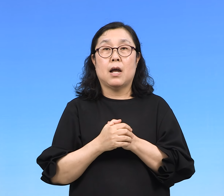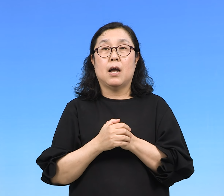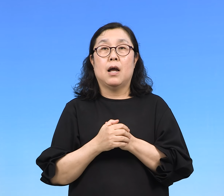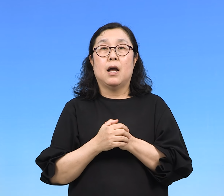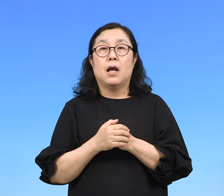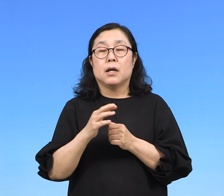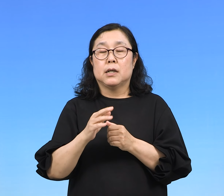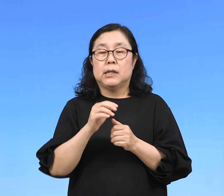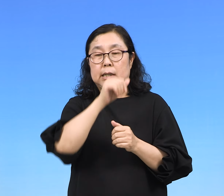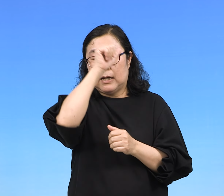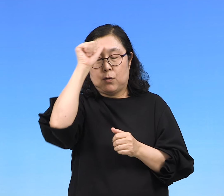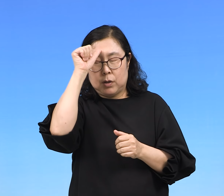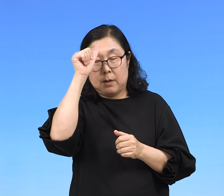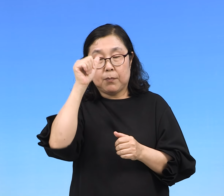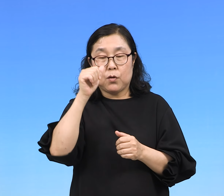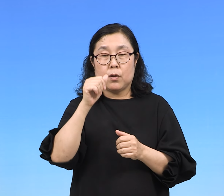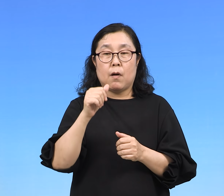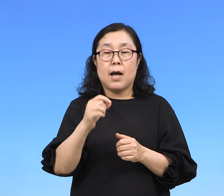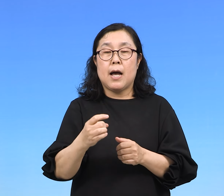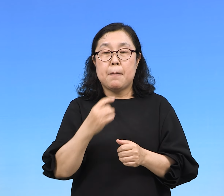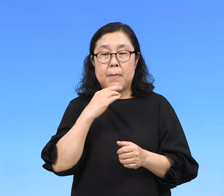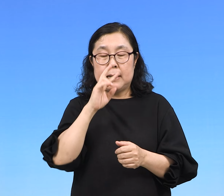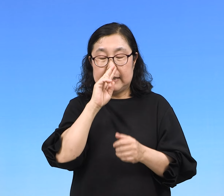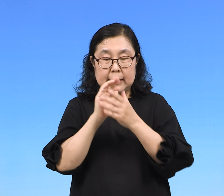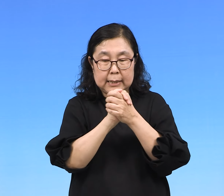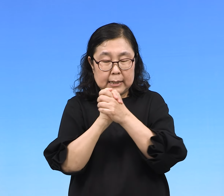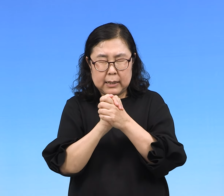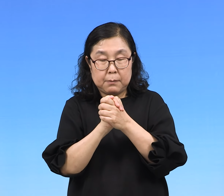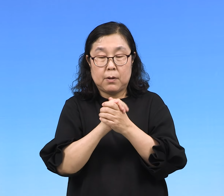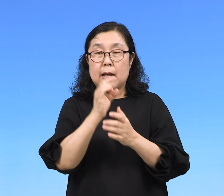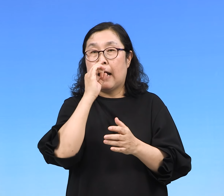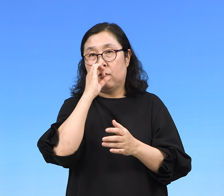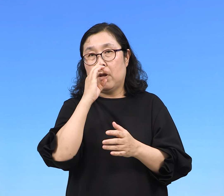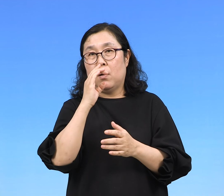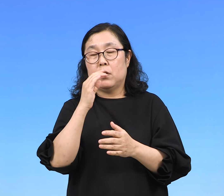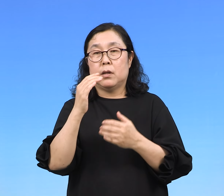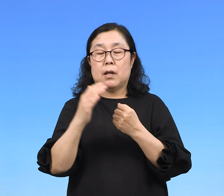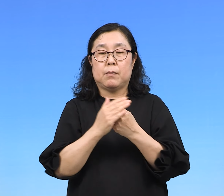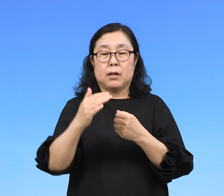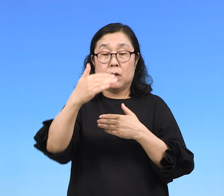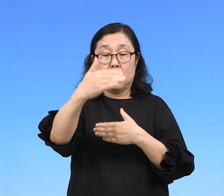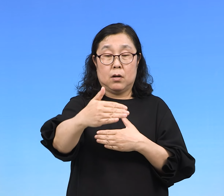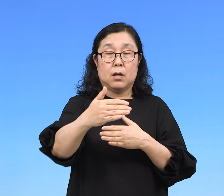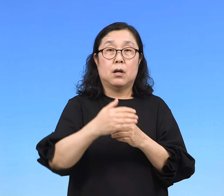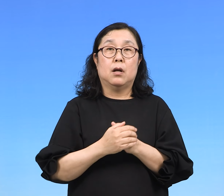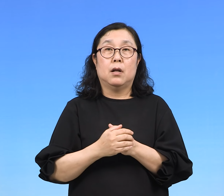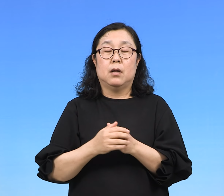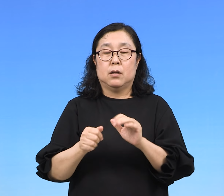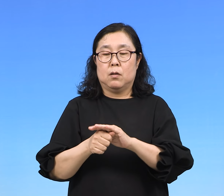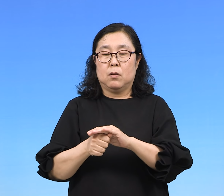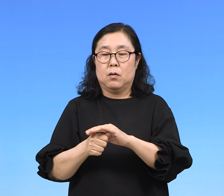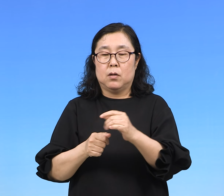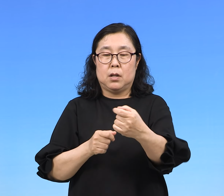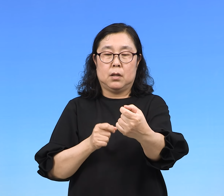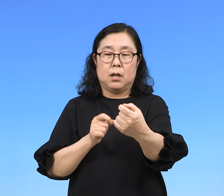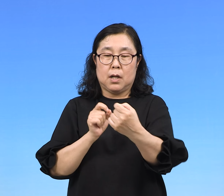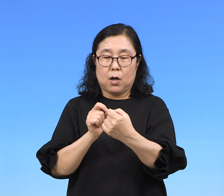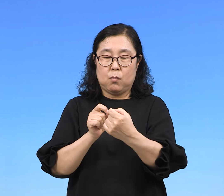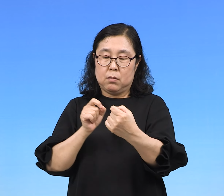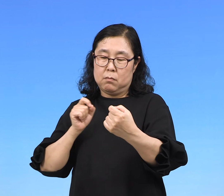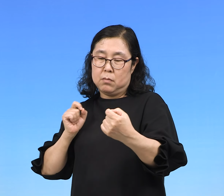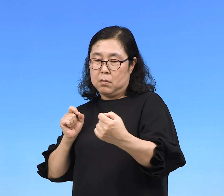명 장로님하고만 제가 친해지면은 나머지 목회는 어떻게 하느냐고요. 그래서 일정한 거리를 둬요. 한 걸음 다가오시면 한